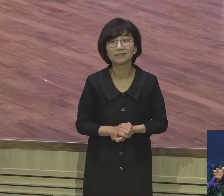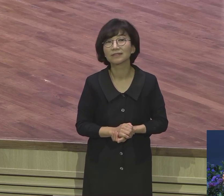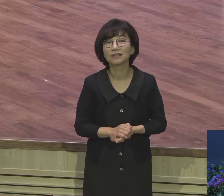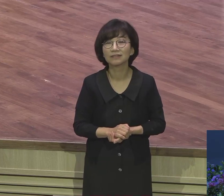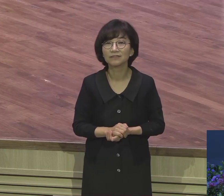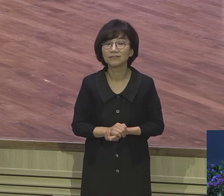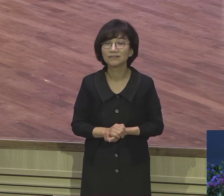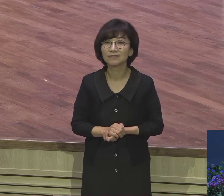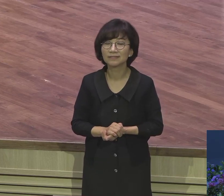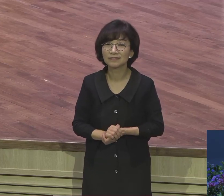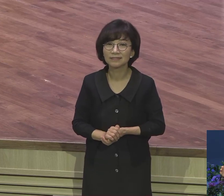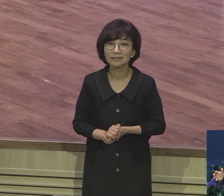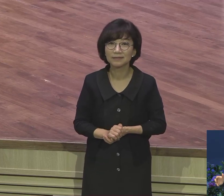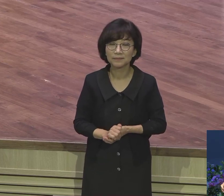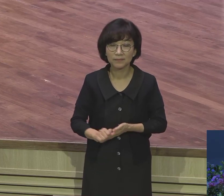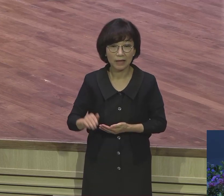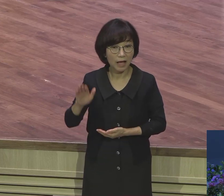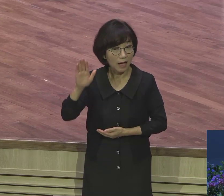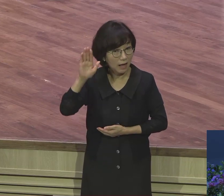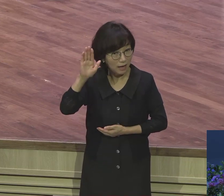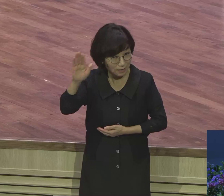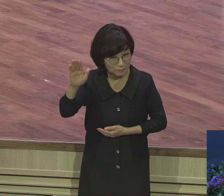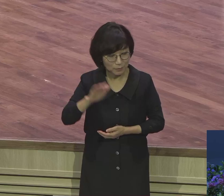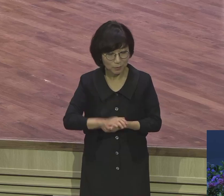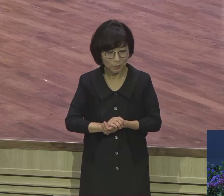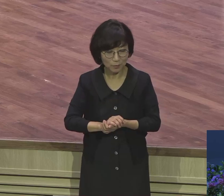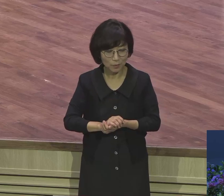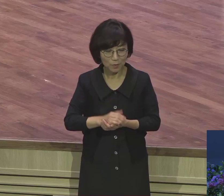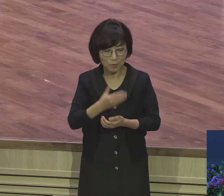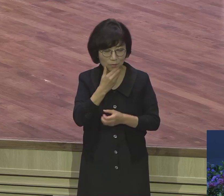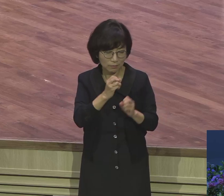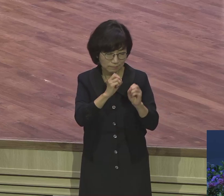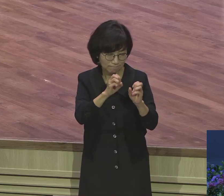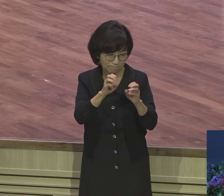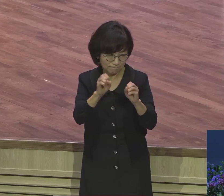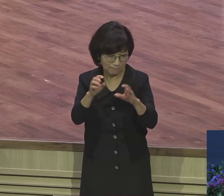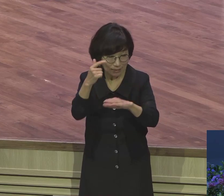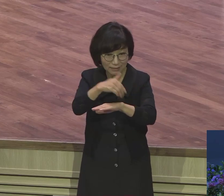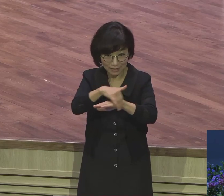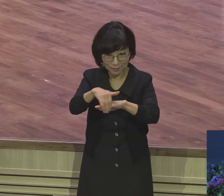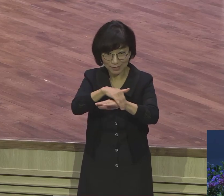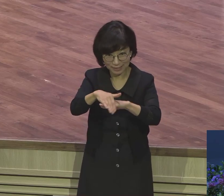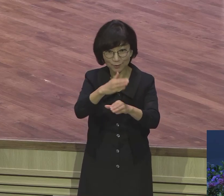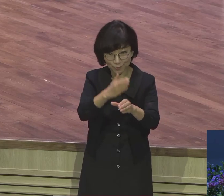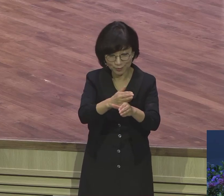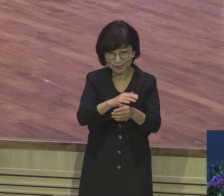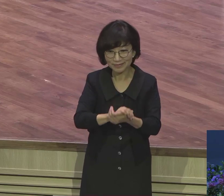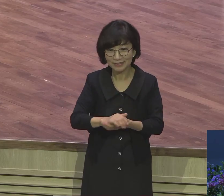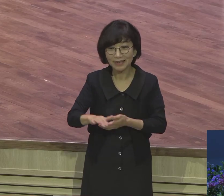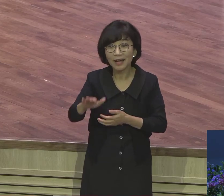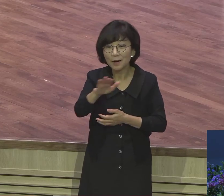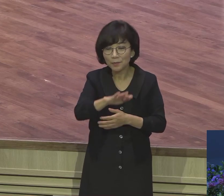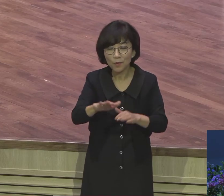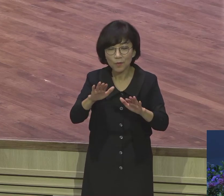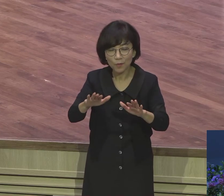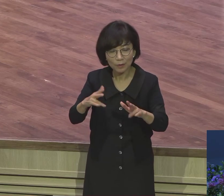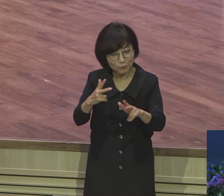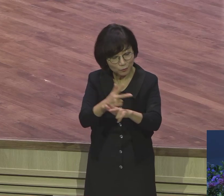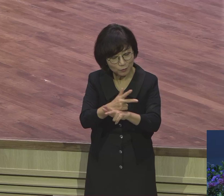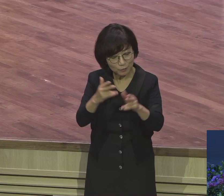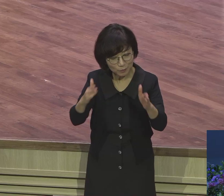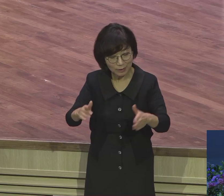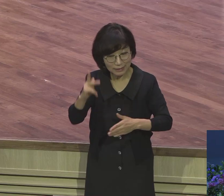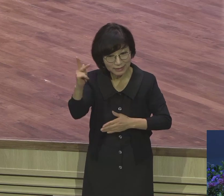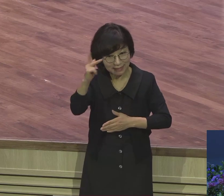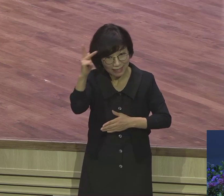그 지역을 이제 계속해서 이제 복음을 확산되어 나갈 것인데 여러분이 이번 주와 함께 케냐와 팔라완 마닐라